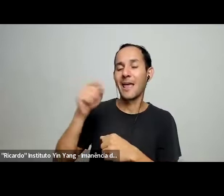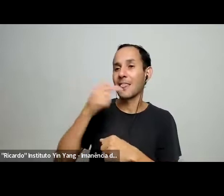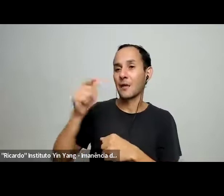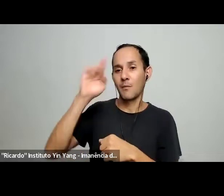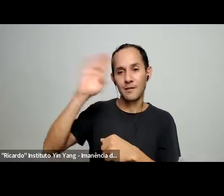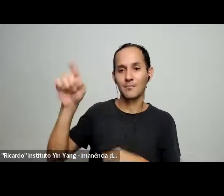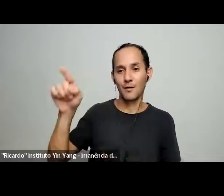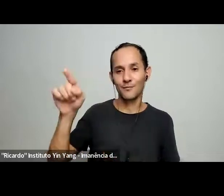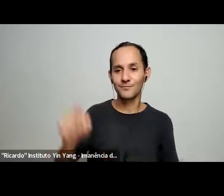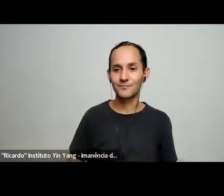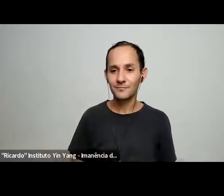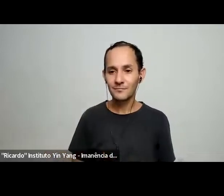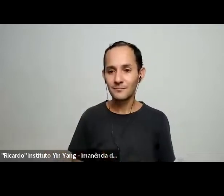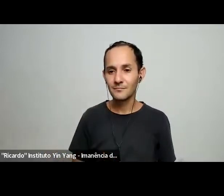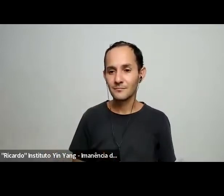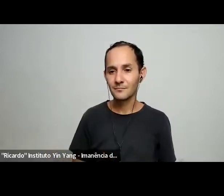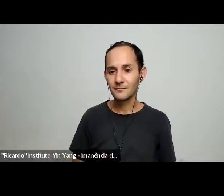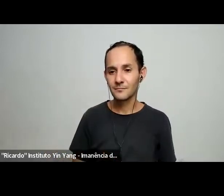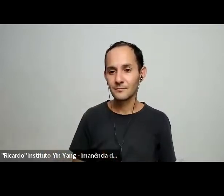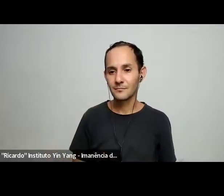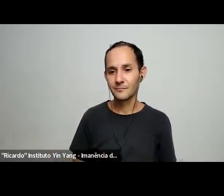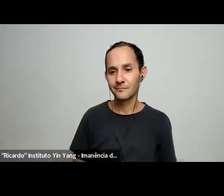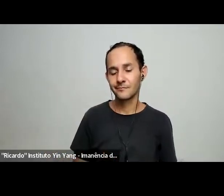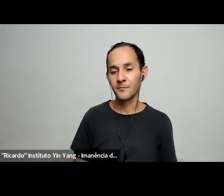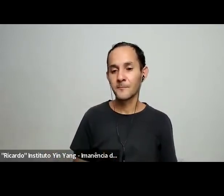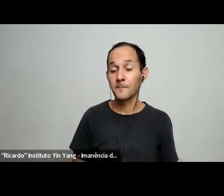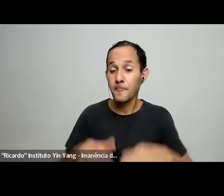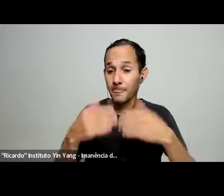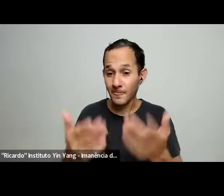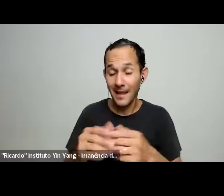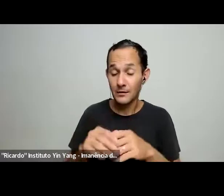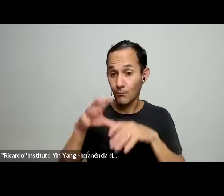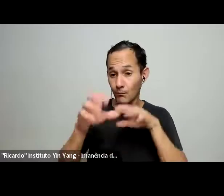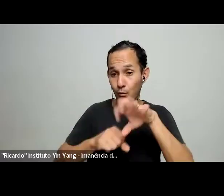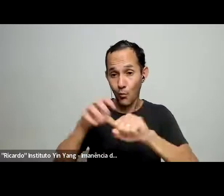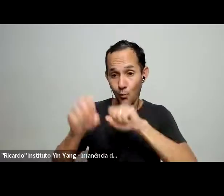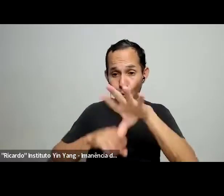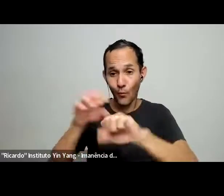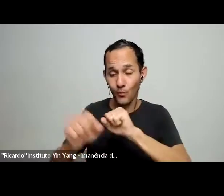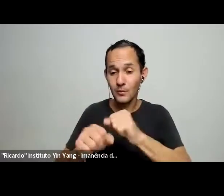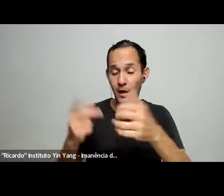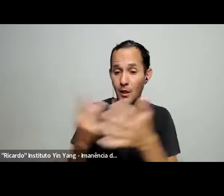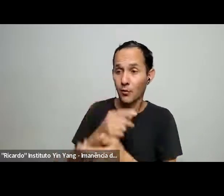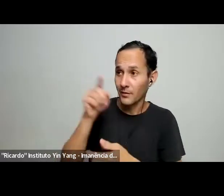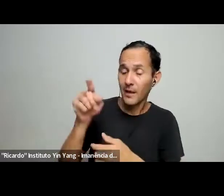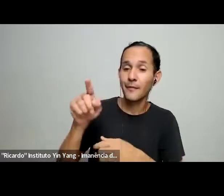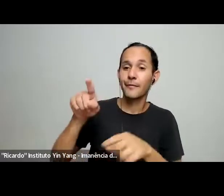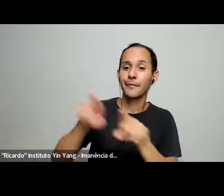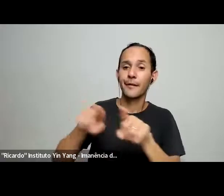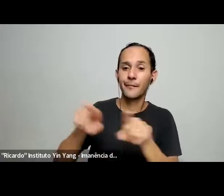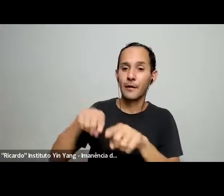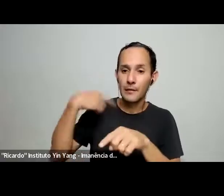assim, né? Então, a gente procura fazer isso. Então, essa busca ampla, ela é realizada, depois você tem uma etapa